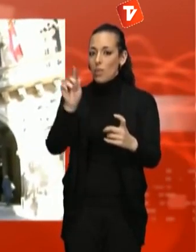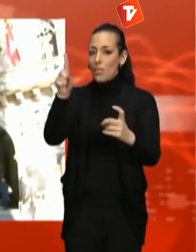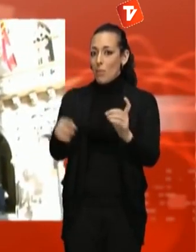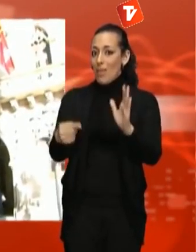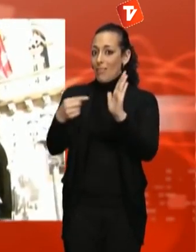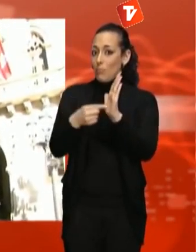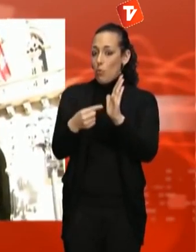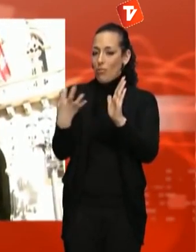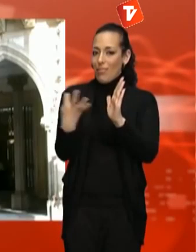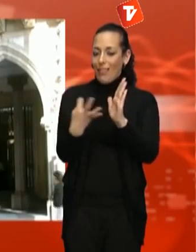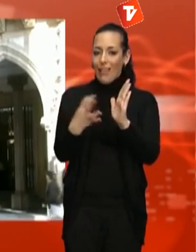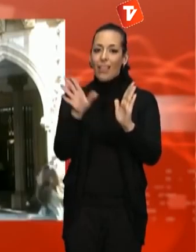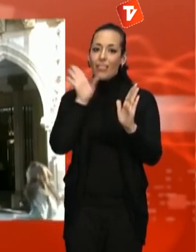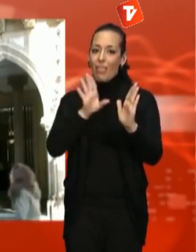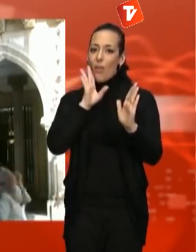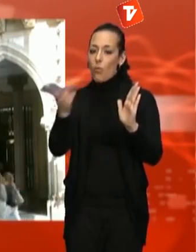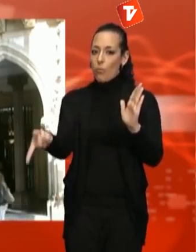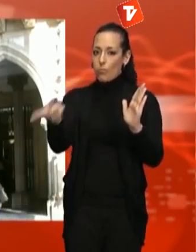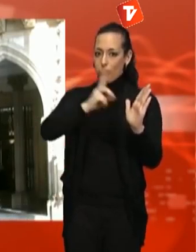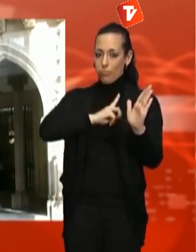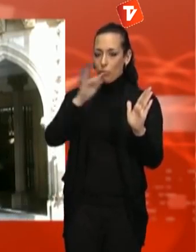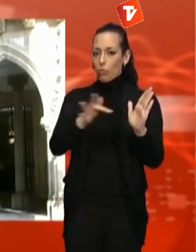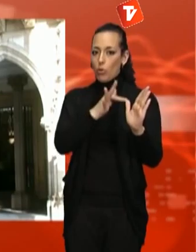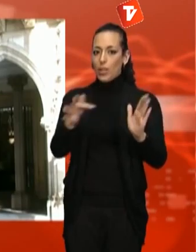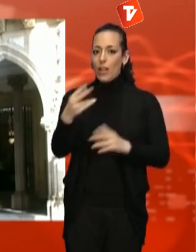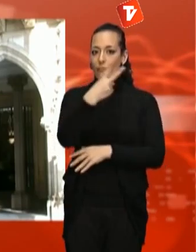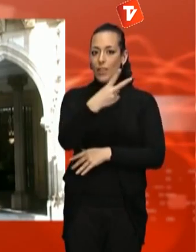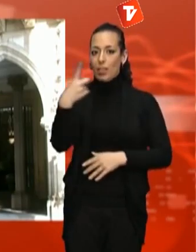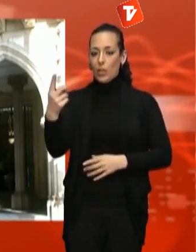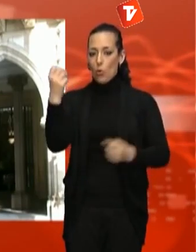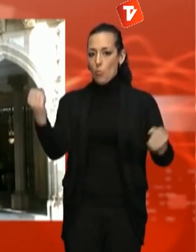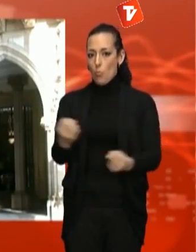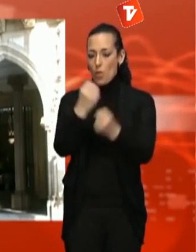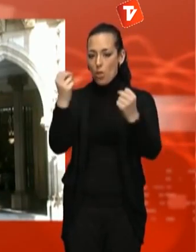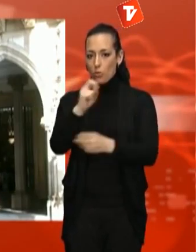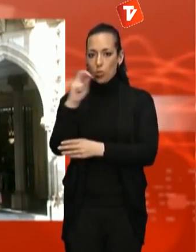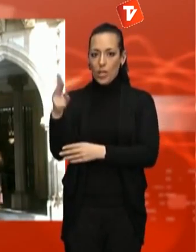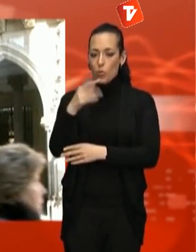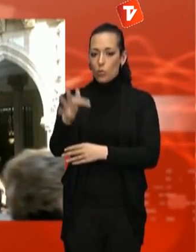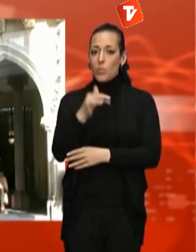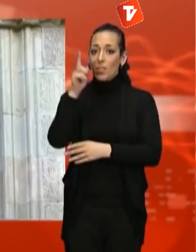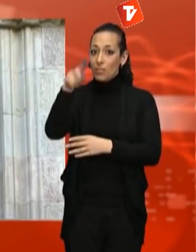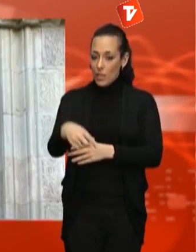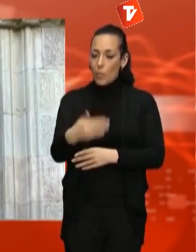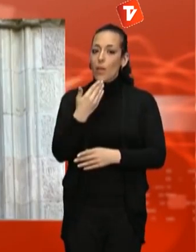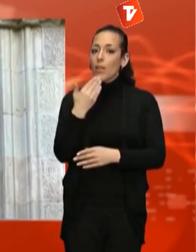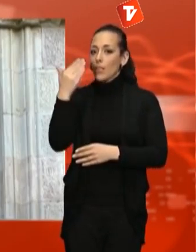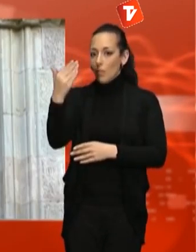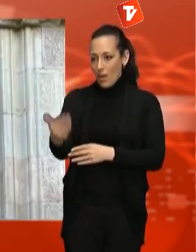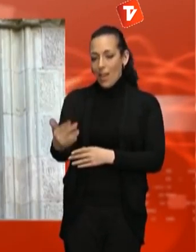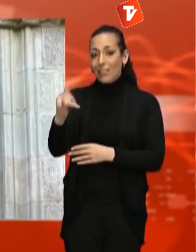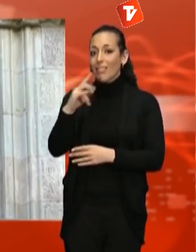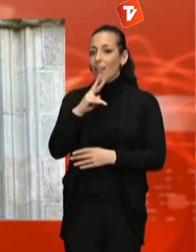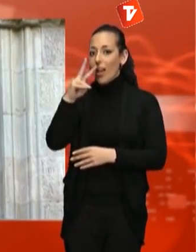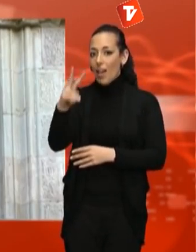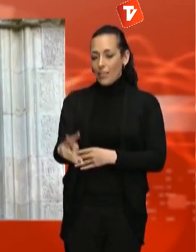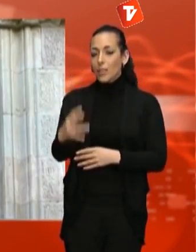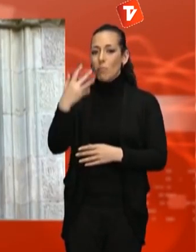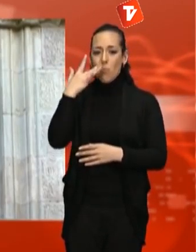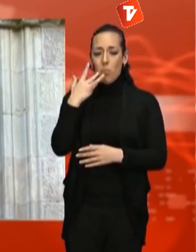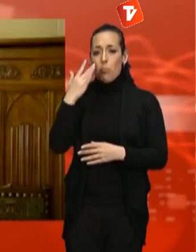d'euros. L'alcalde ha ofert la mà estesa per fer un front comú amb els principals ajuntaments davant el govern de Madrid i poder aixugar el deute entre les